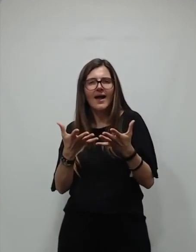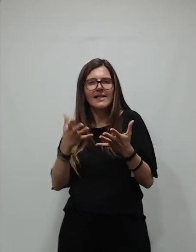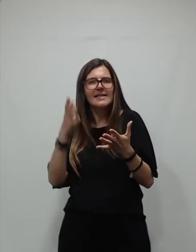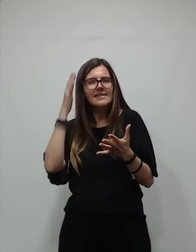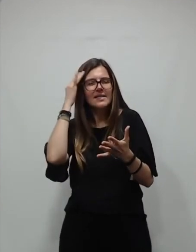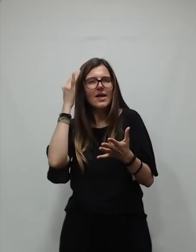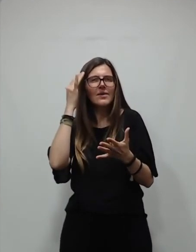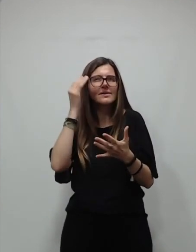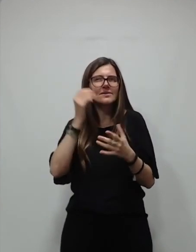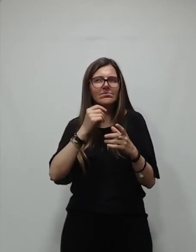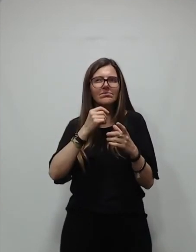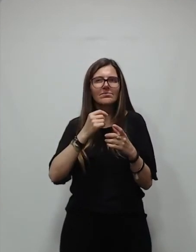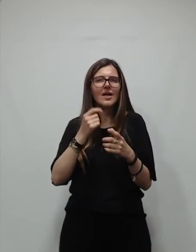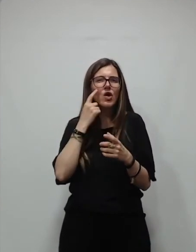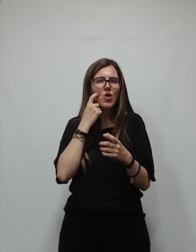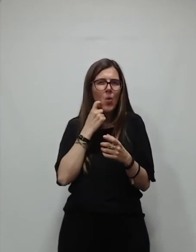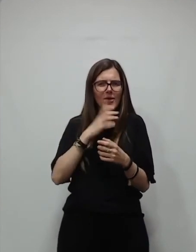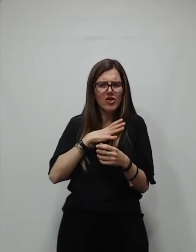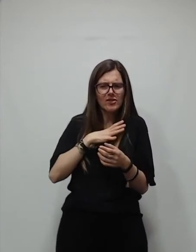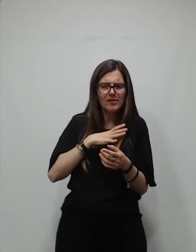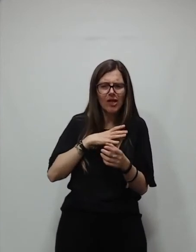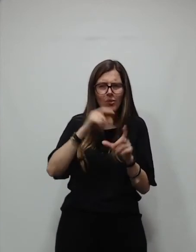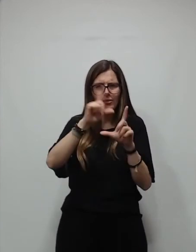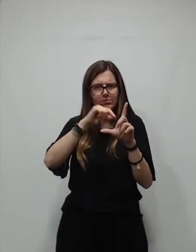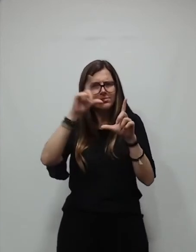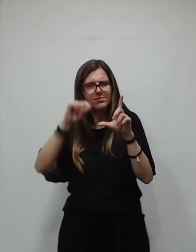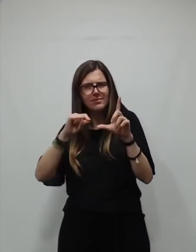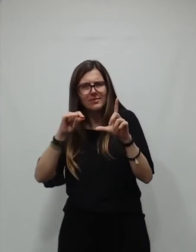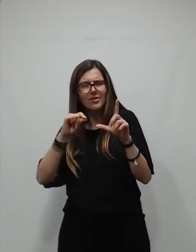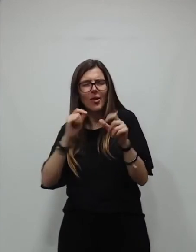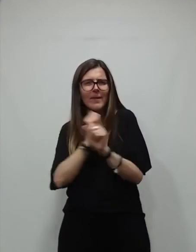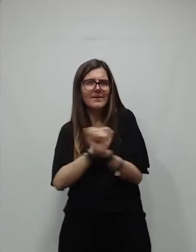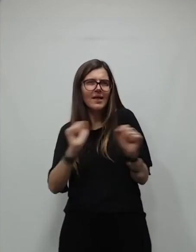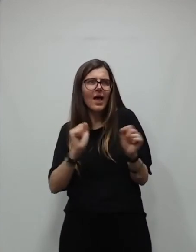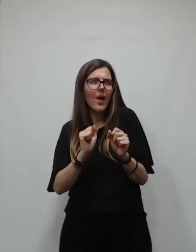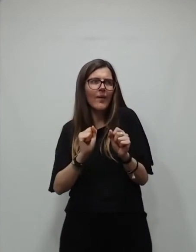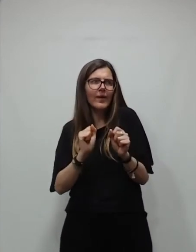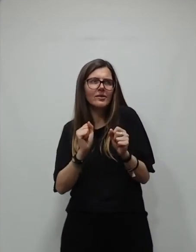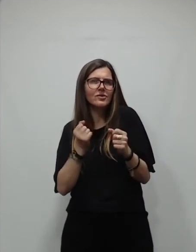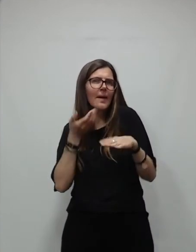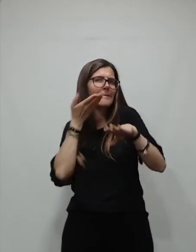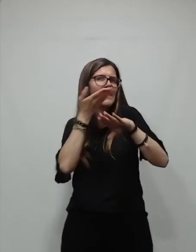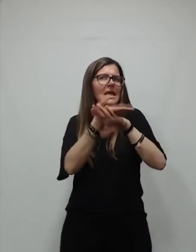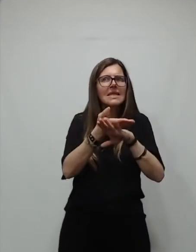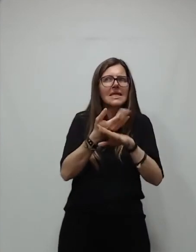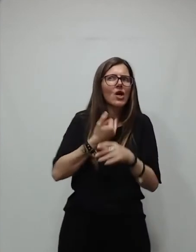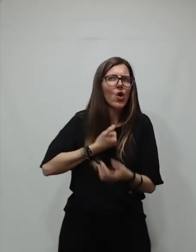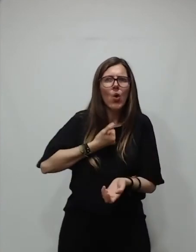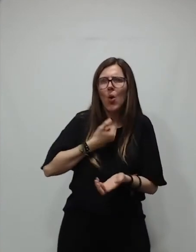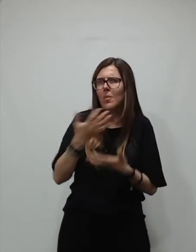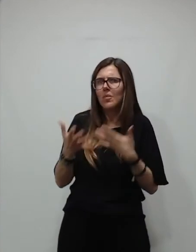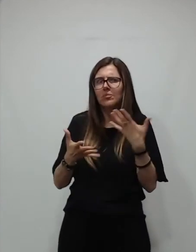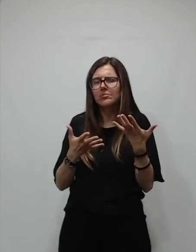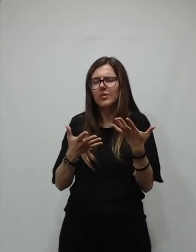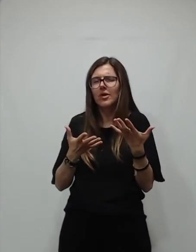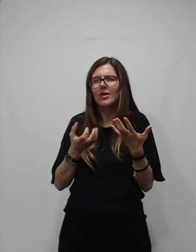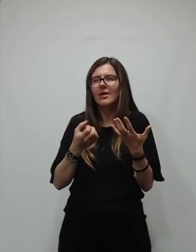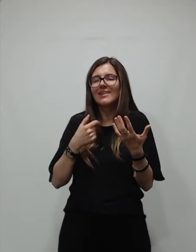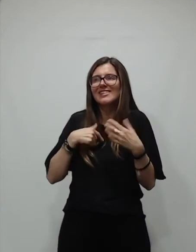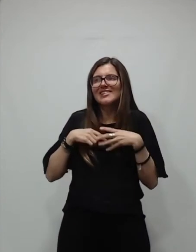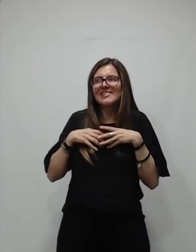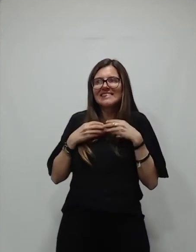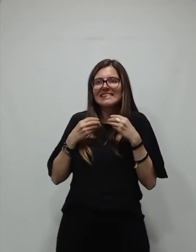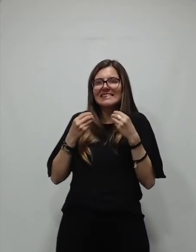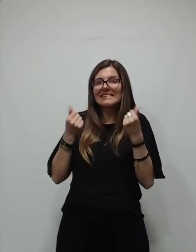explicar, digamos, en términos de que se constituya como parte de una política de apoyo. No sé si, porque me queda como la sensación de que hay